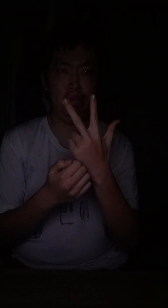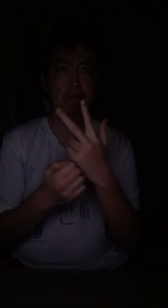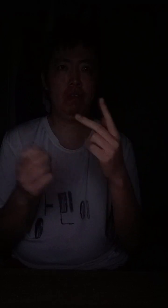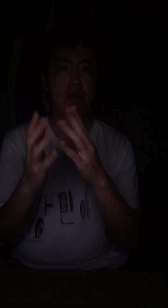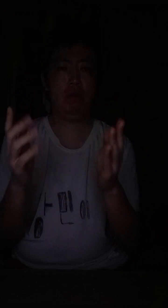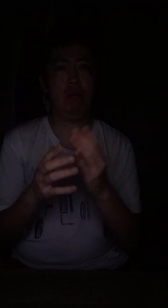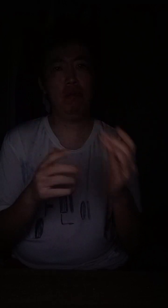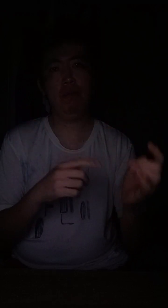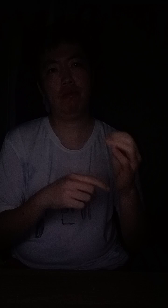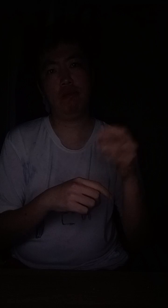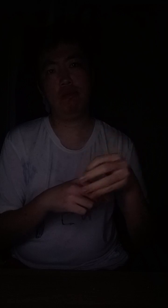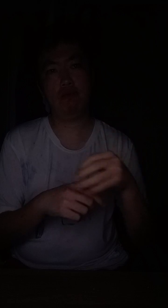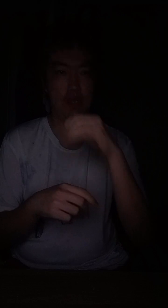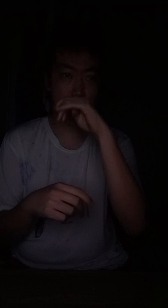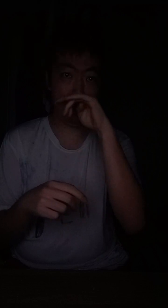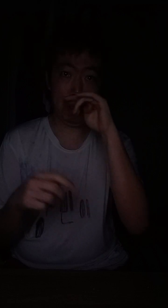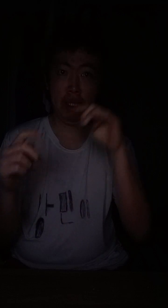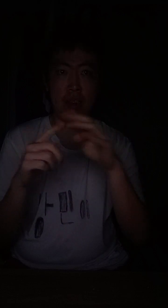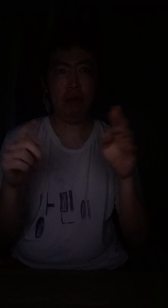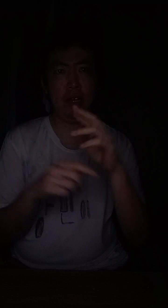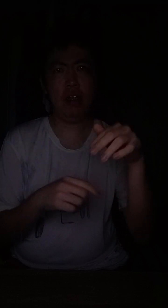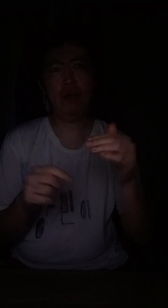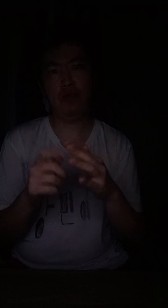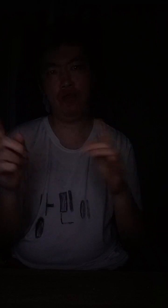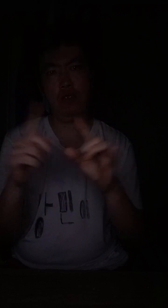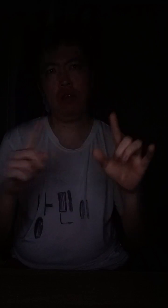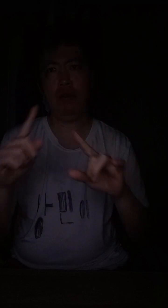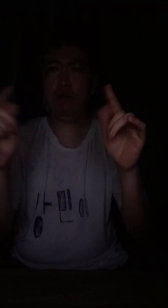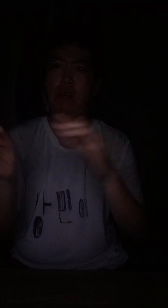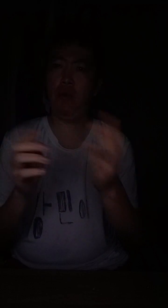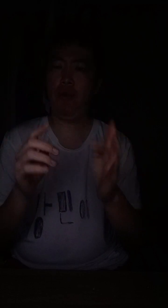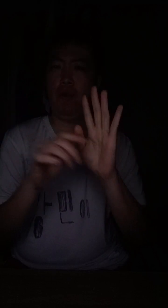상대로 면접 심사를 진행해 박 앵커를 최종 후보로 선정했다고 밝혔습니다.